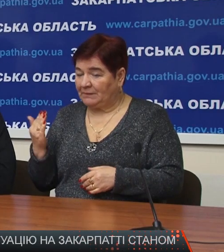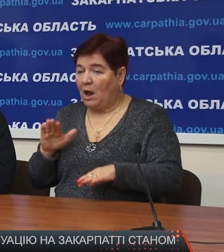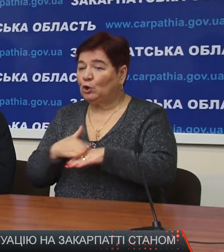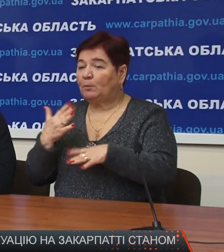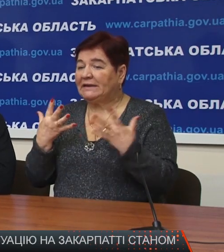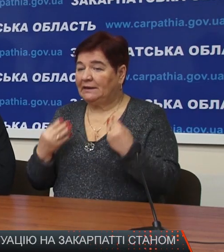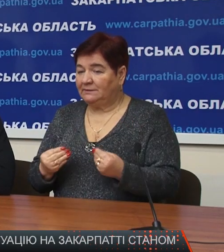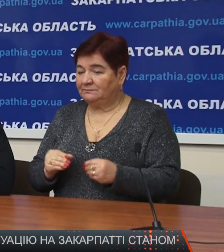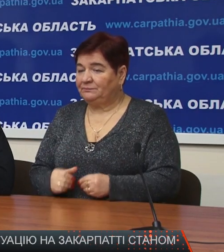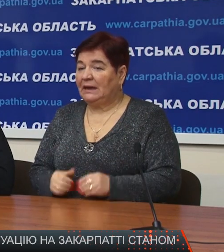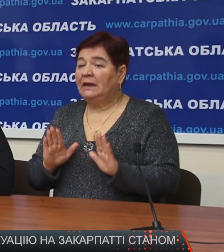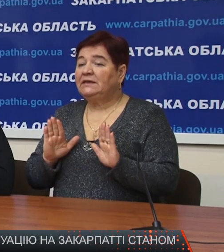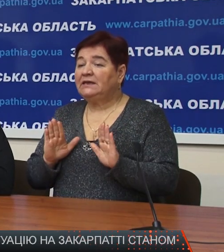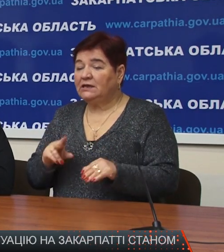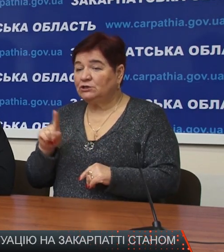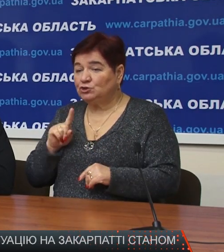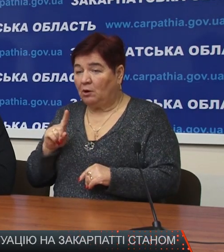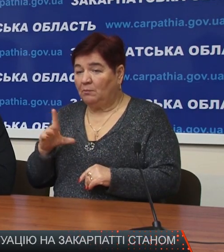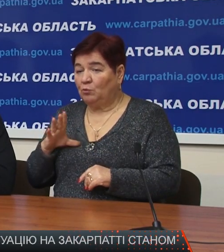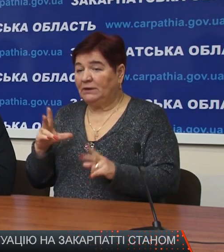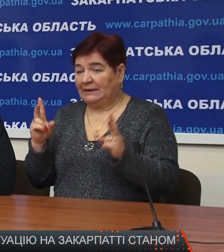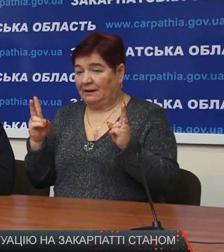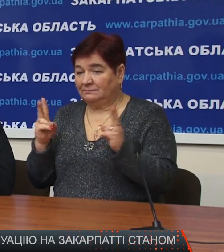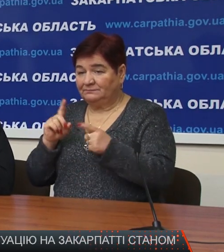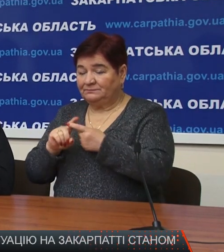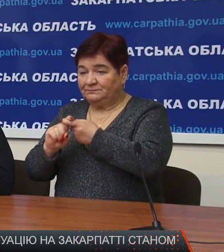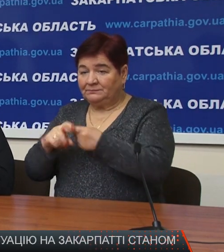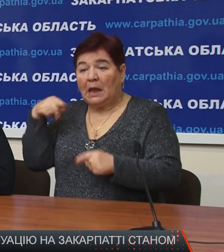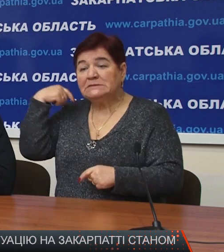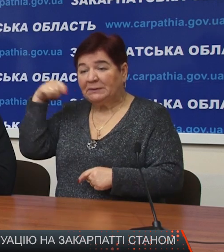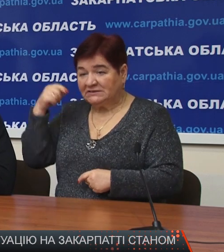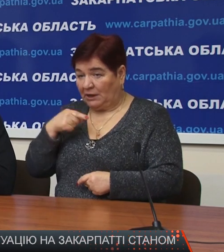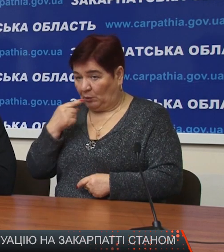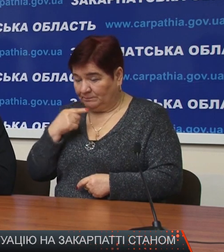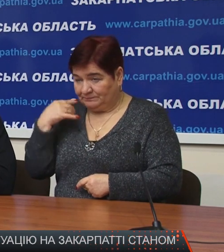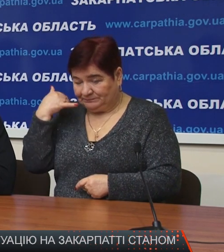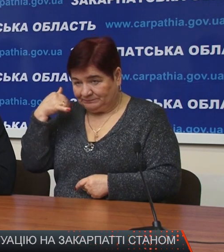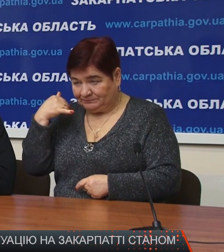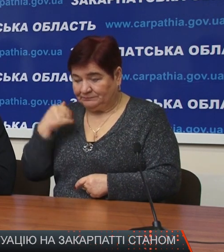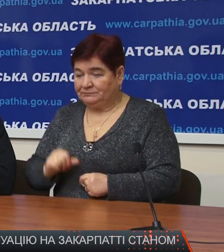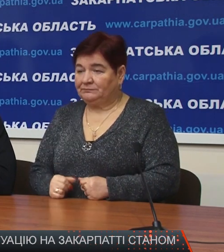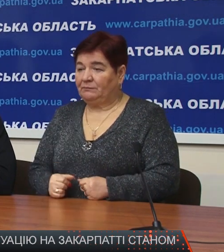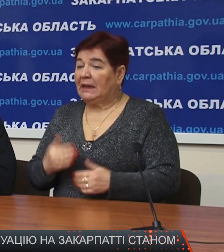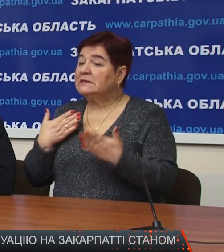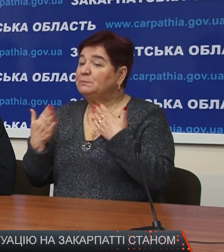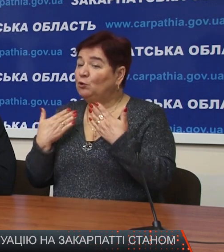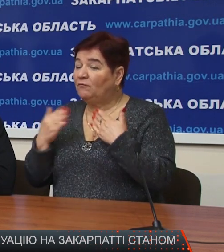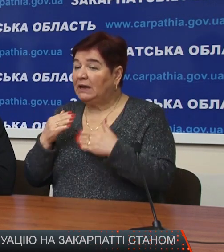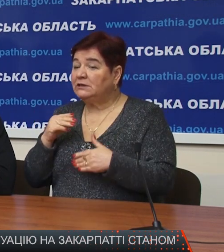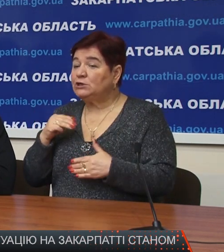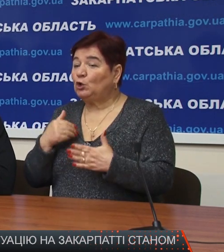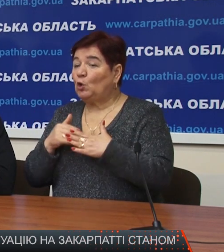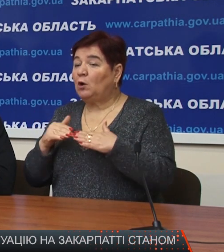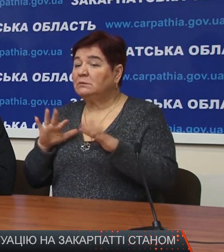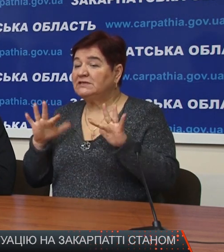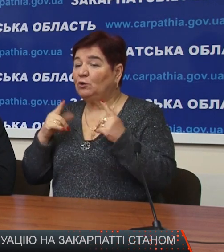Доброго дня. Тільки що з мером міста були на зв'язку з президентом, і спілкувалися з ним щодо